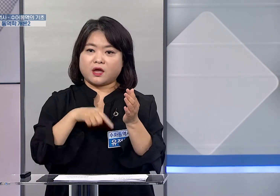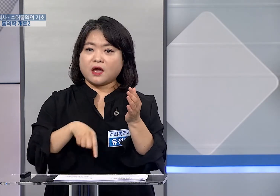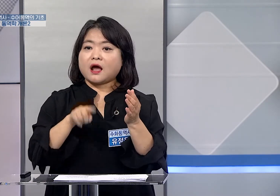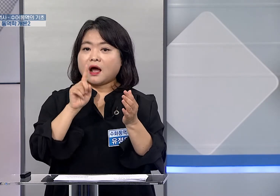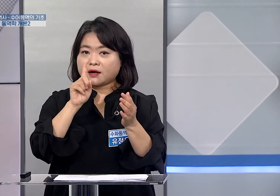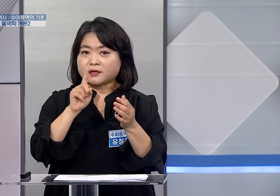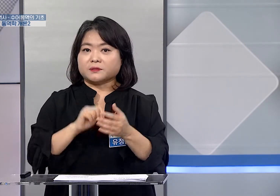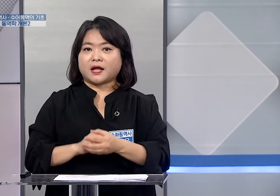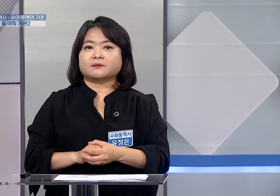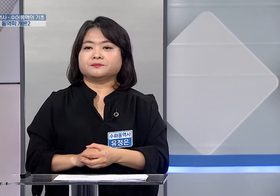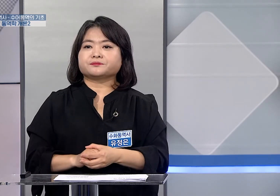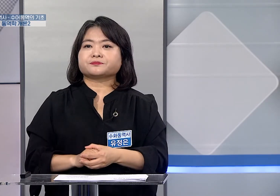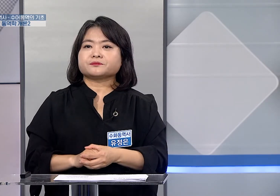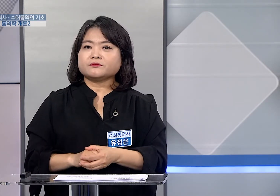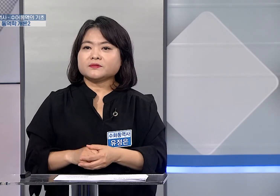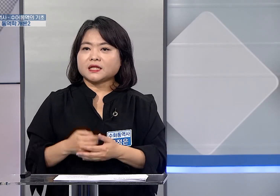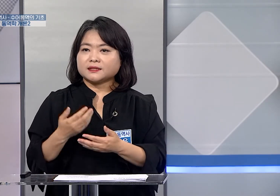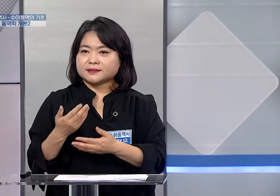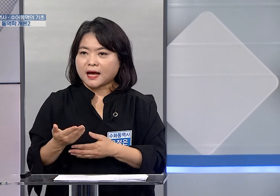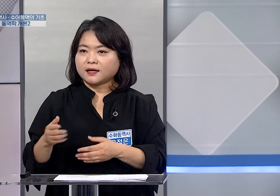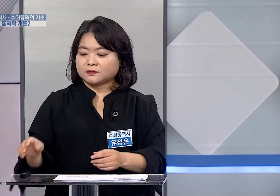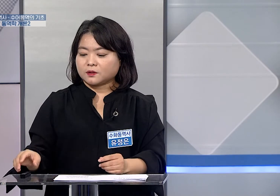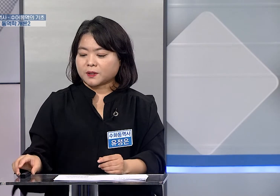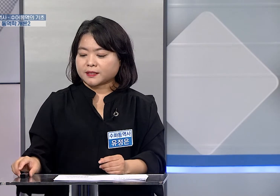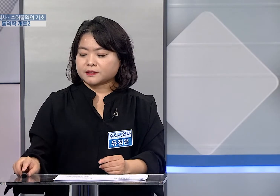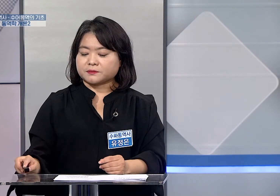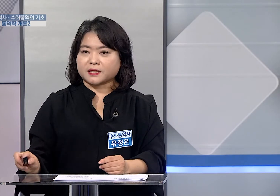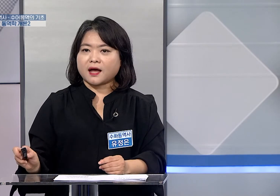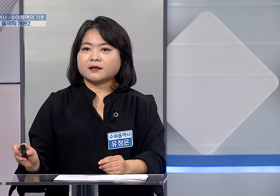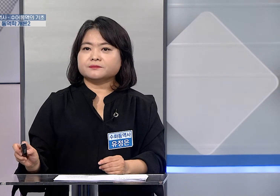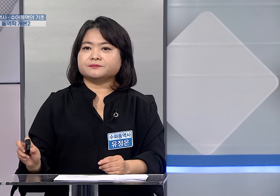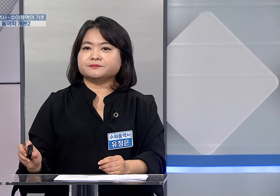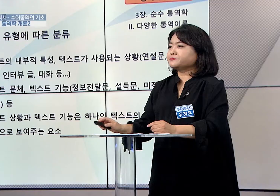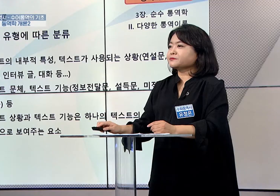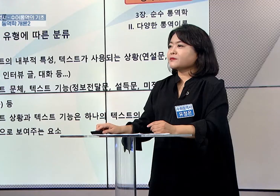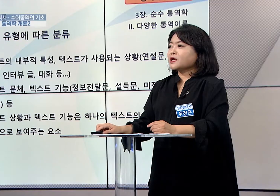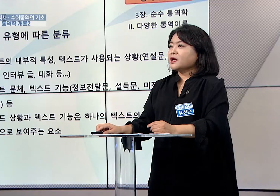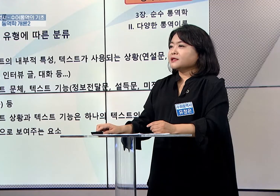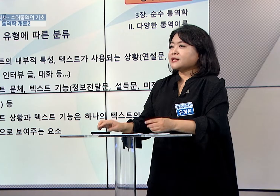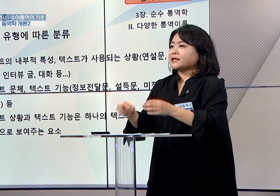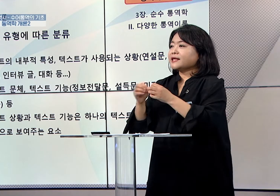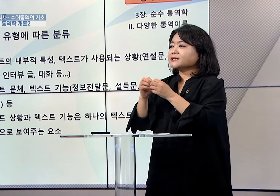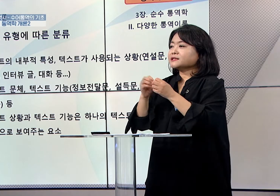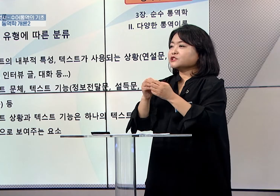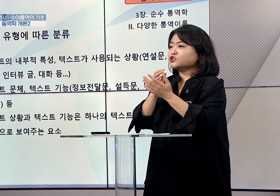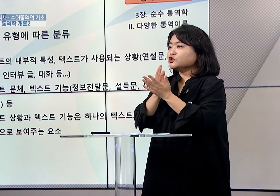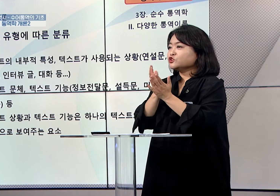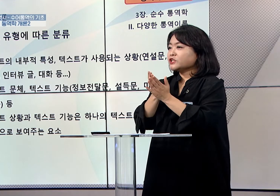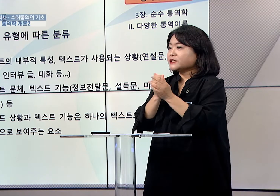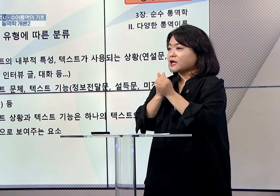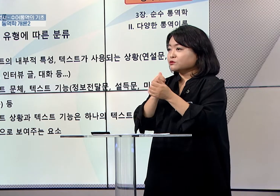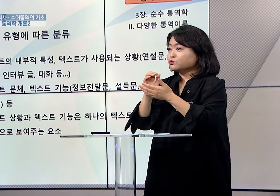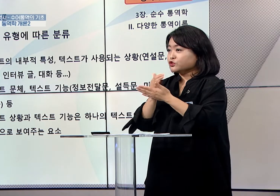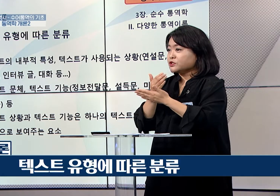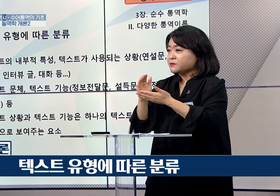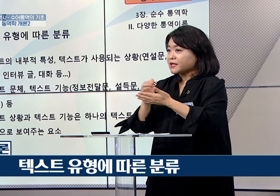하나입니다. 자, 넘어가겠습니다. 텍스트 유형에 따른 분류입니다.